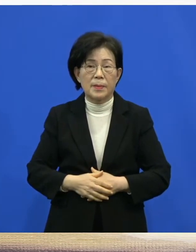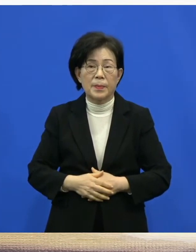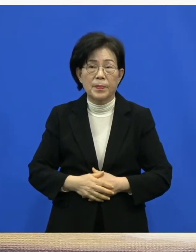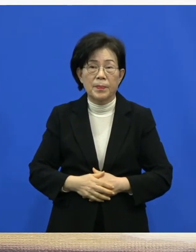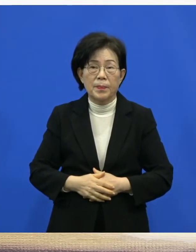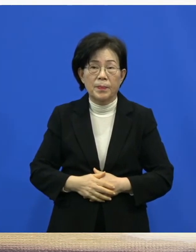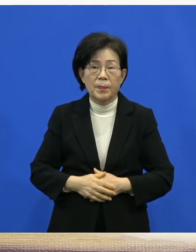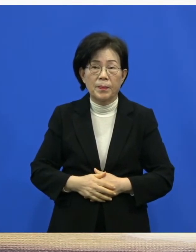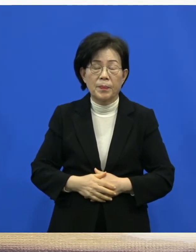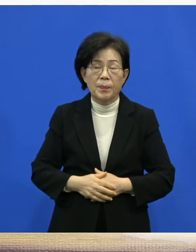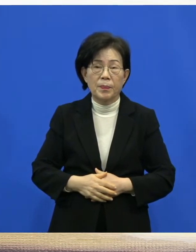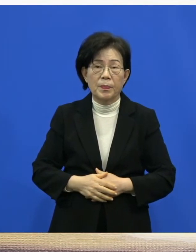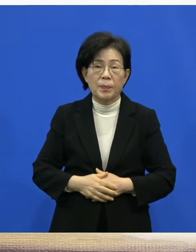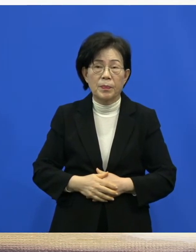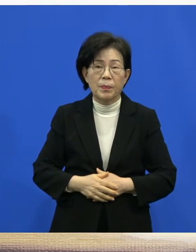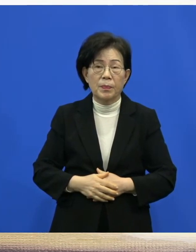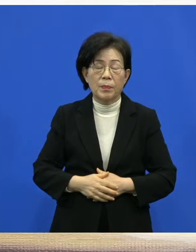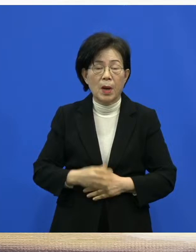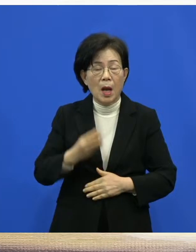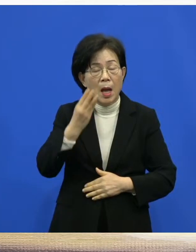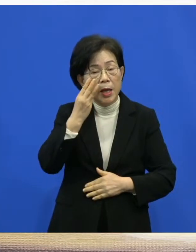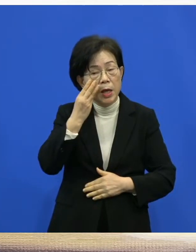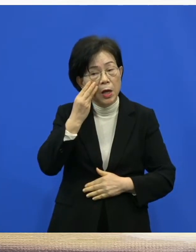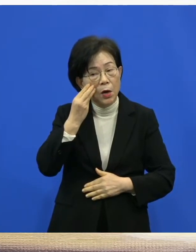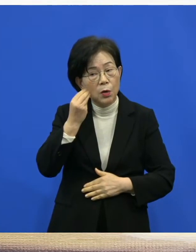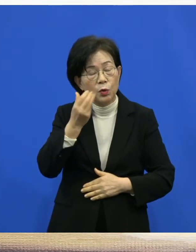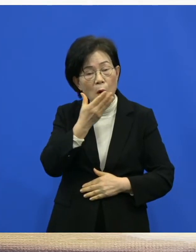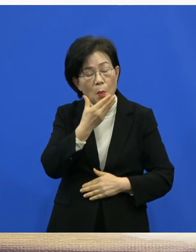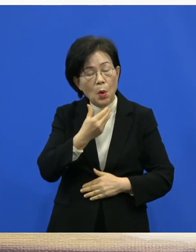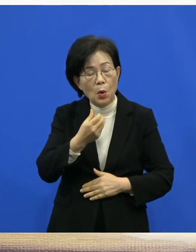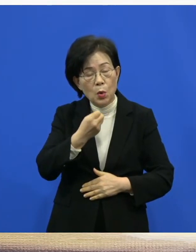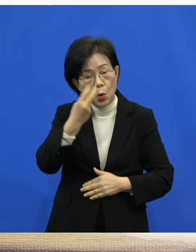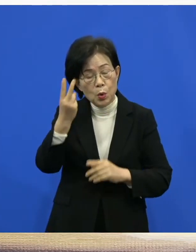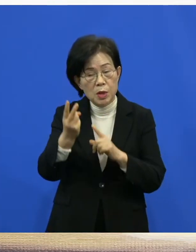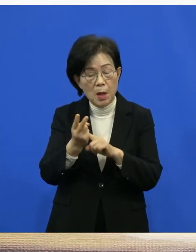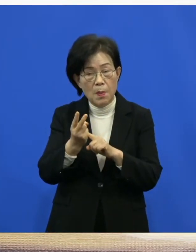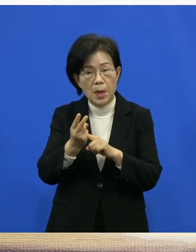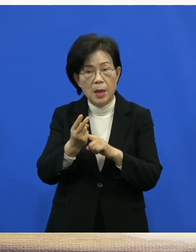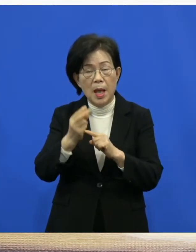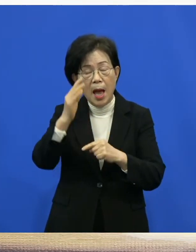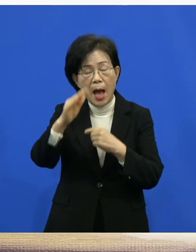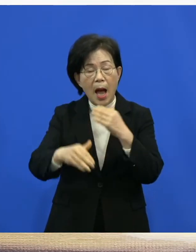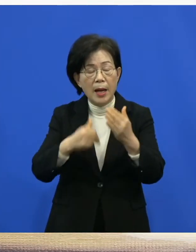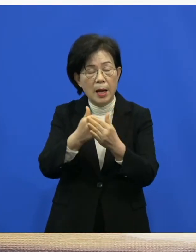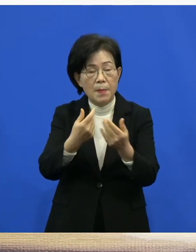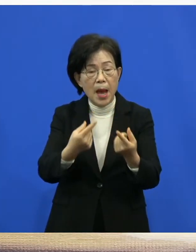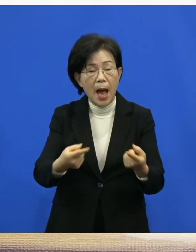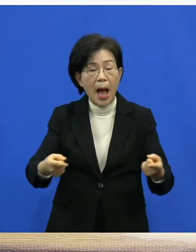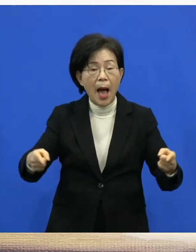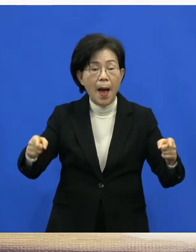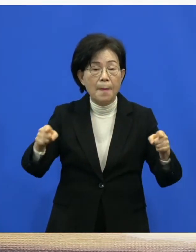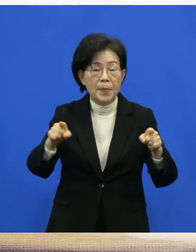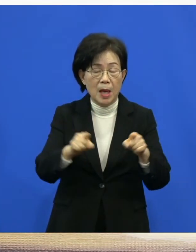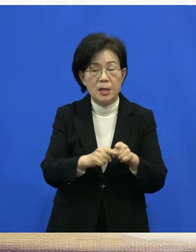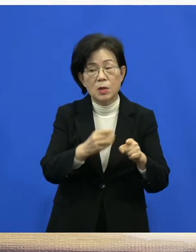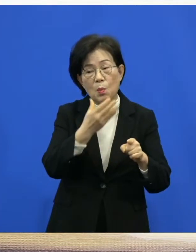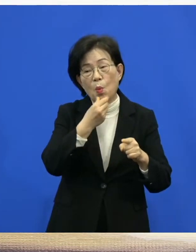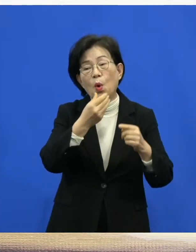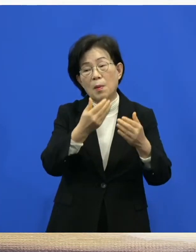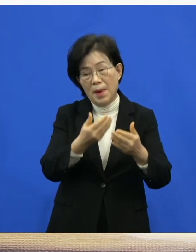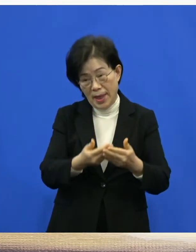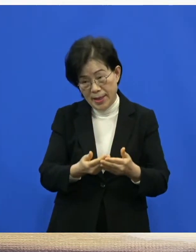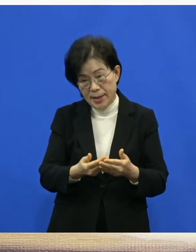그래서 39장 전체의 복을 얘기해요. 형통을 얘기해요. 요셉이 받은 것은 하나님의 함께 하심의 복입니다.